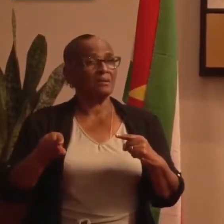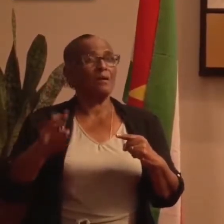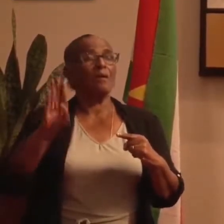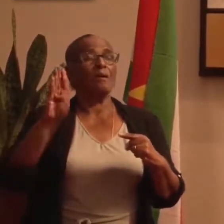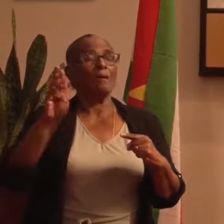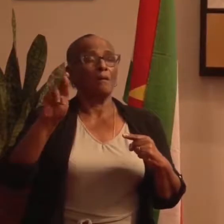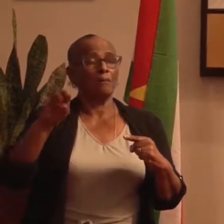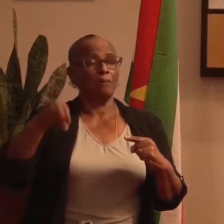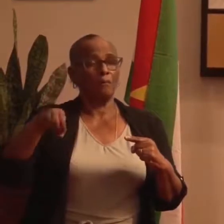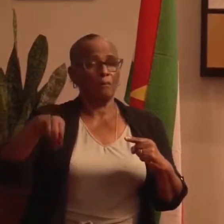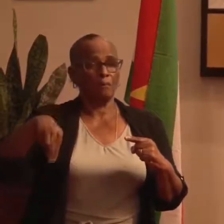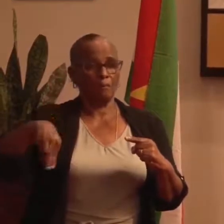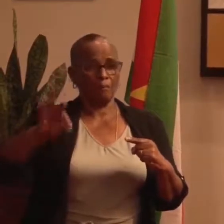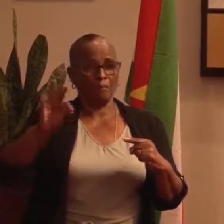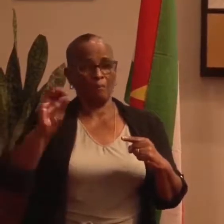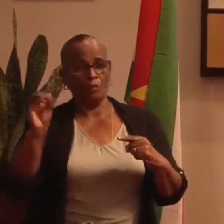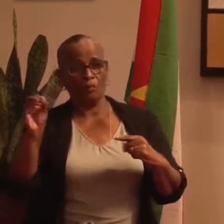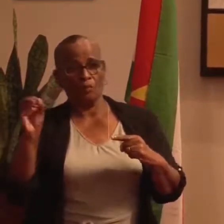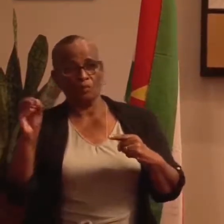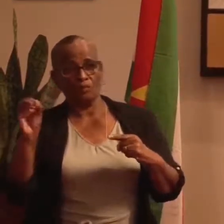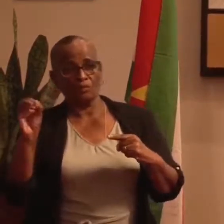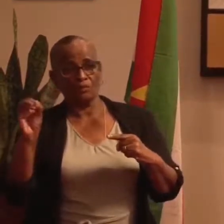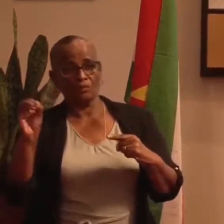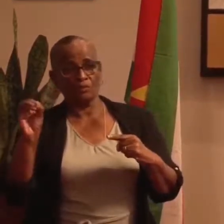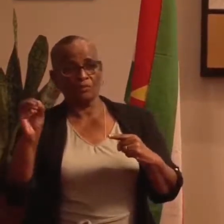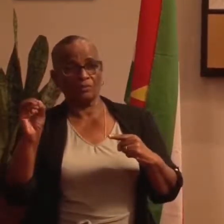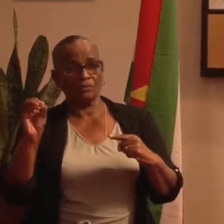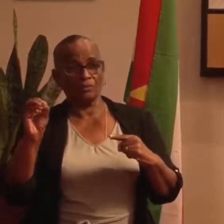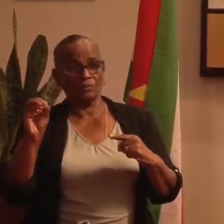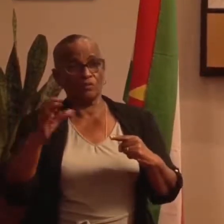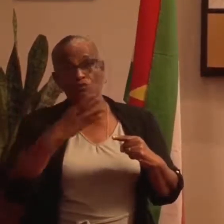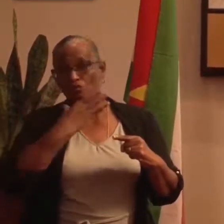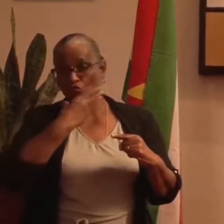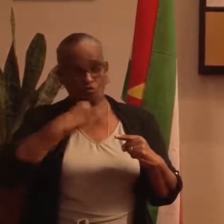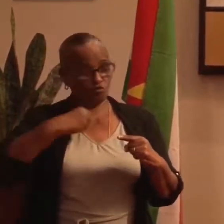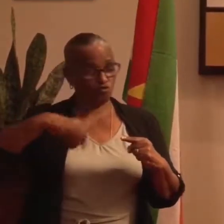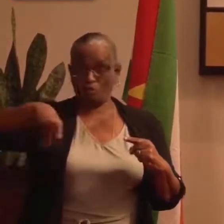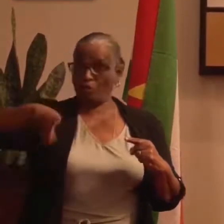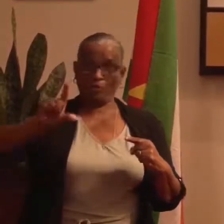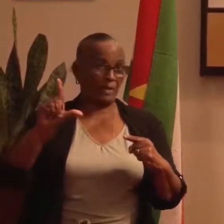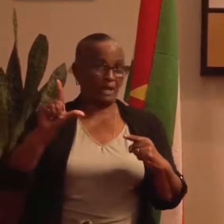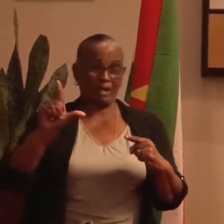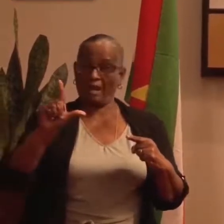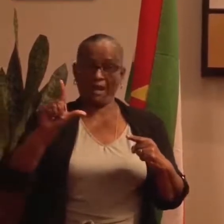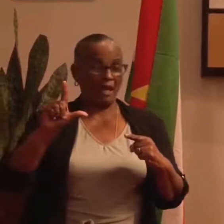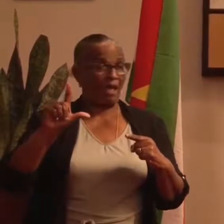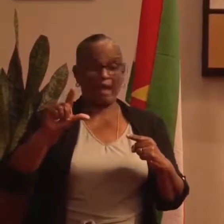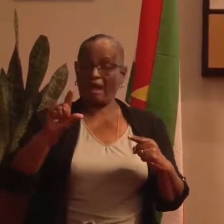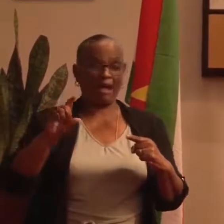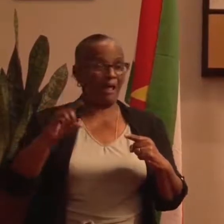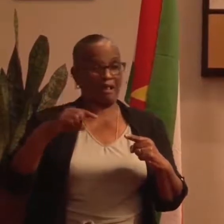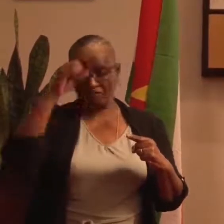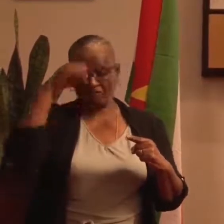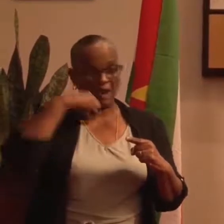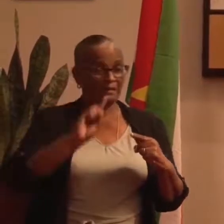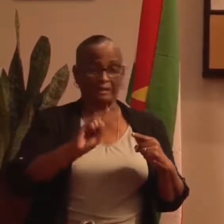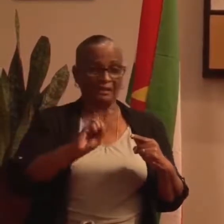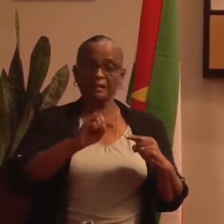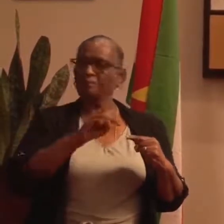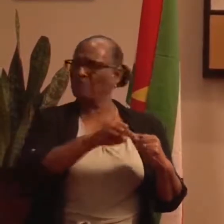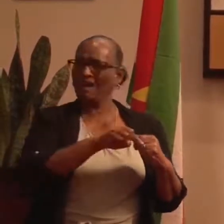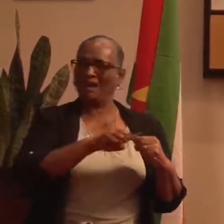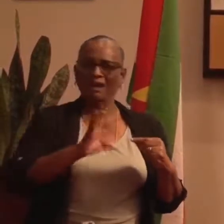Bronto gaat dan in plaats van de vader, want in feite had de voorzitter van PL gezegd dat hij zelf zou gaan,